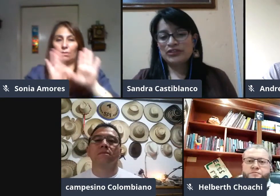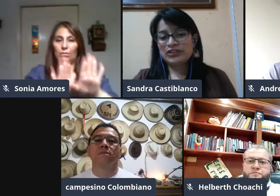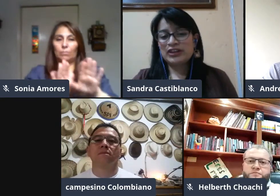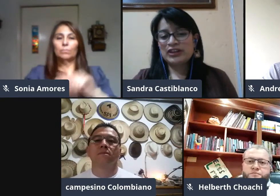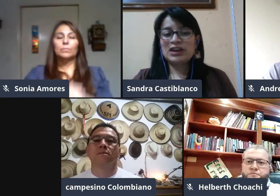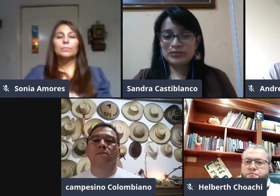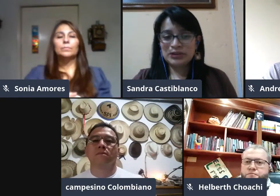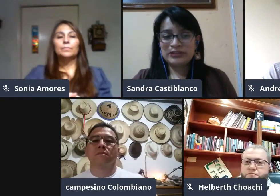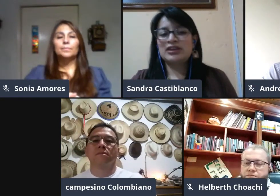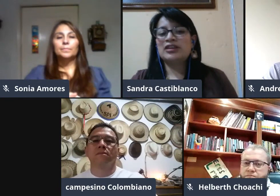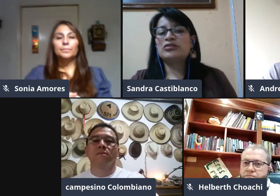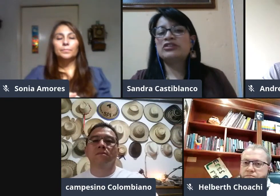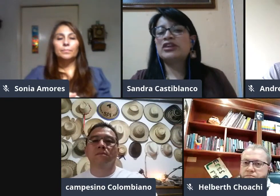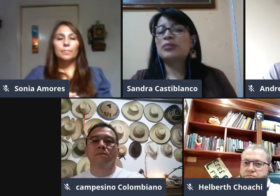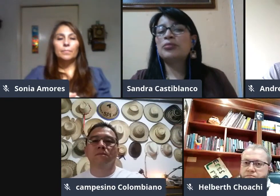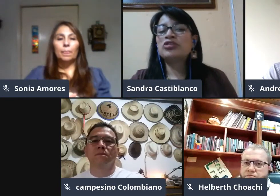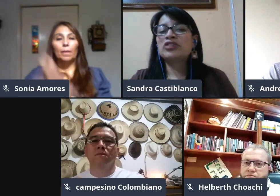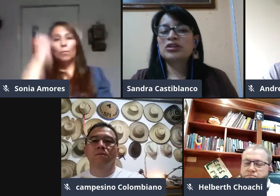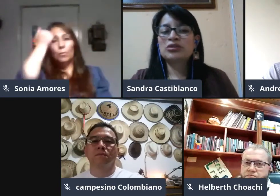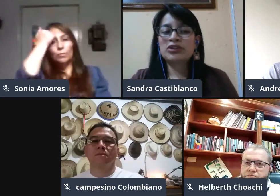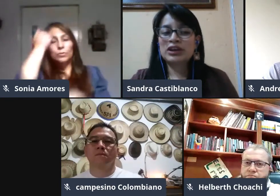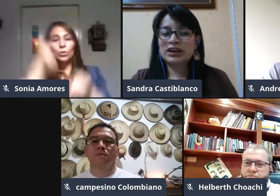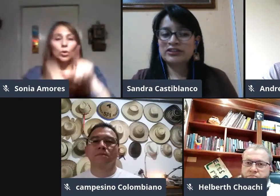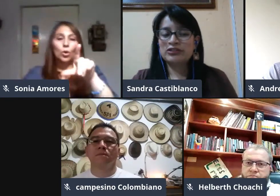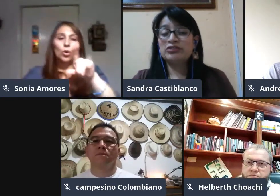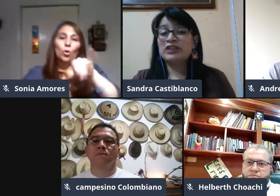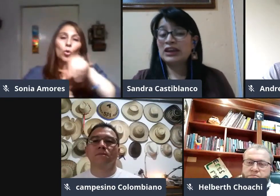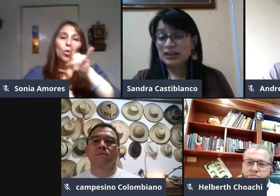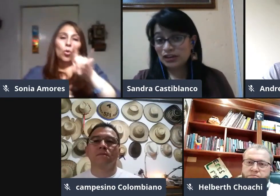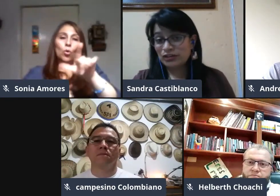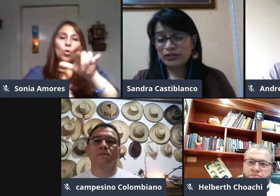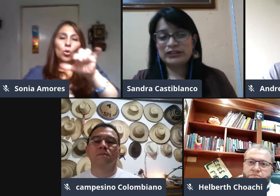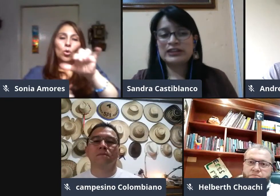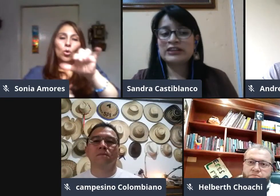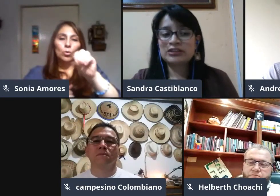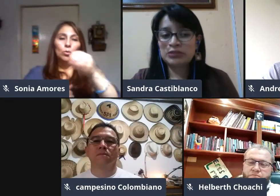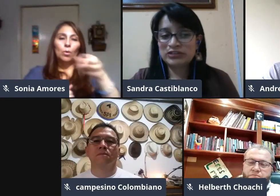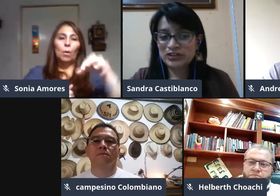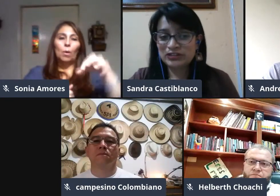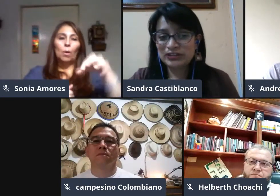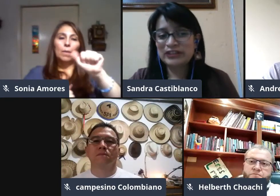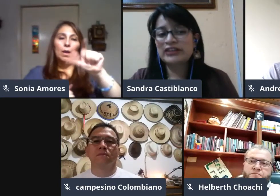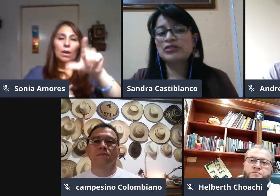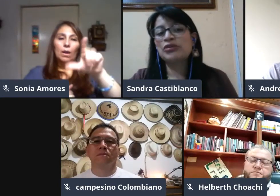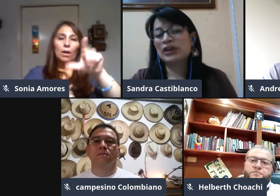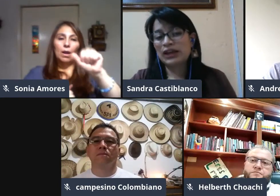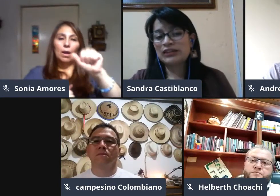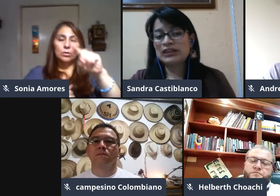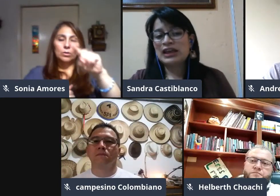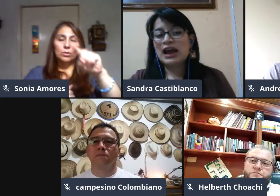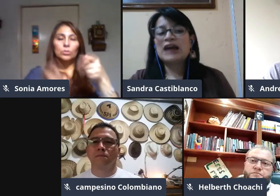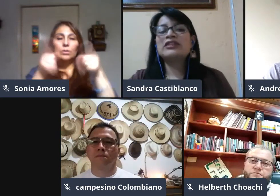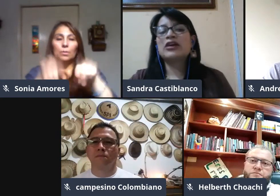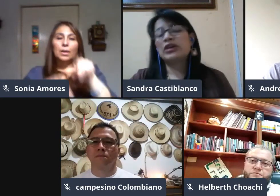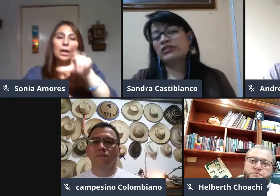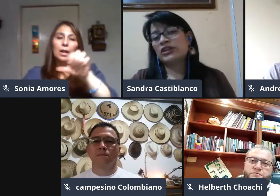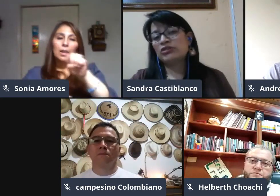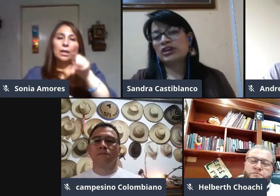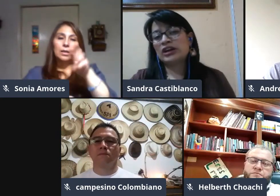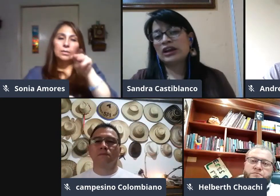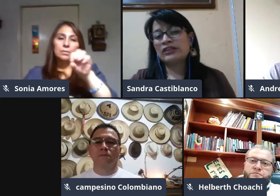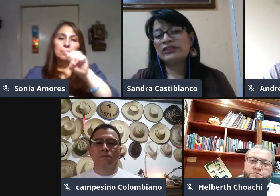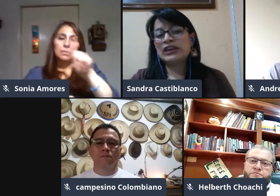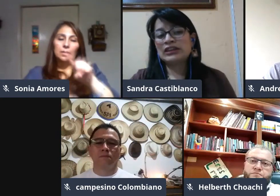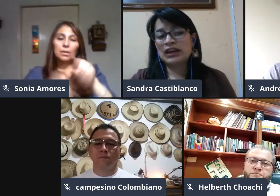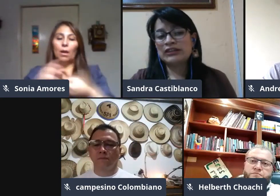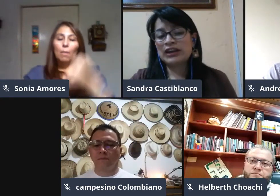A los profesores Julio Palacios y Sergio Lesmes, quienes nos están apoyando con el ejercicio técnico de esta transmisión, de estas